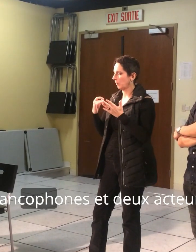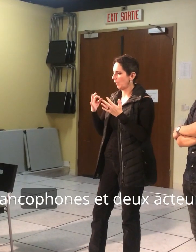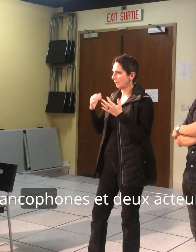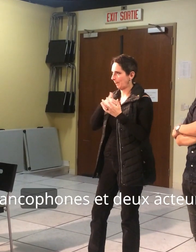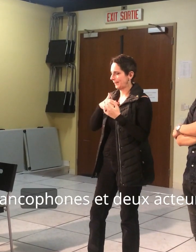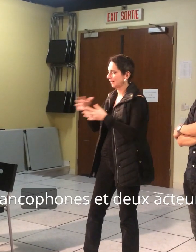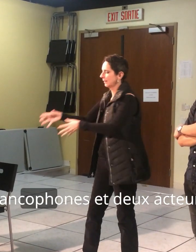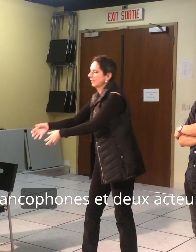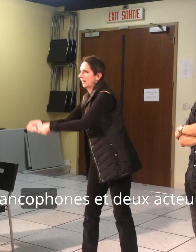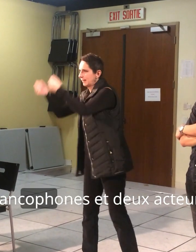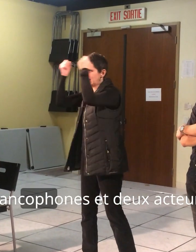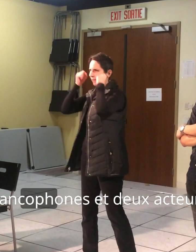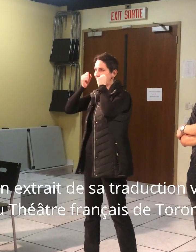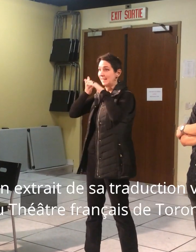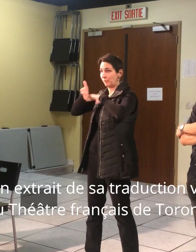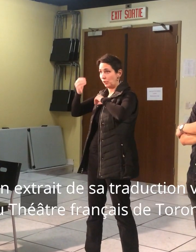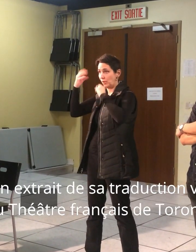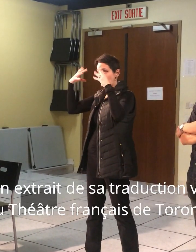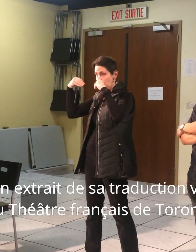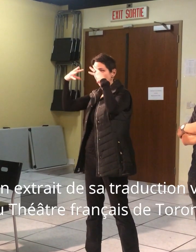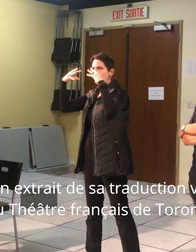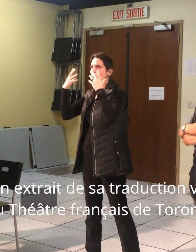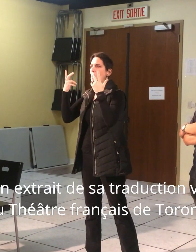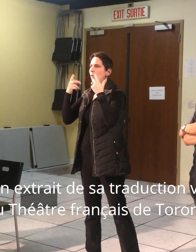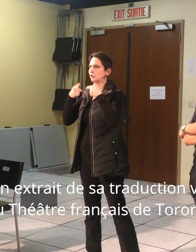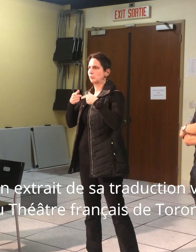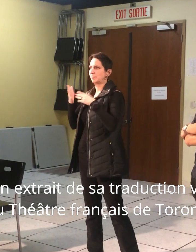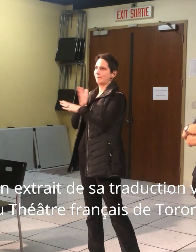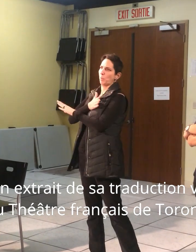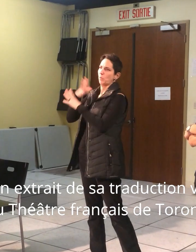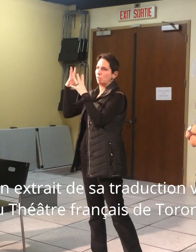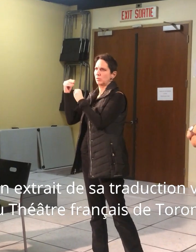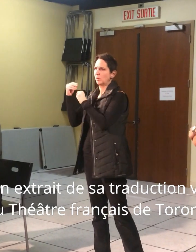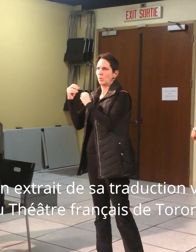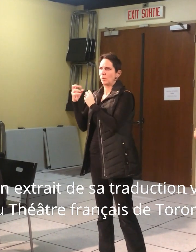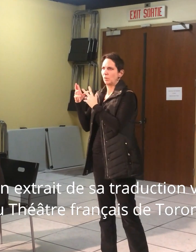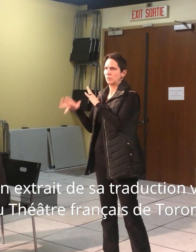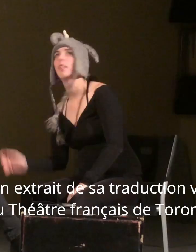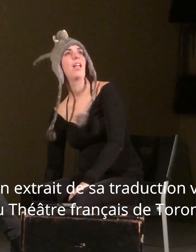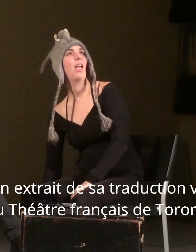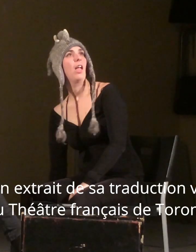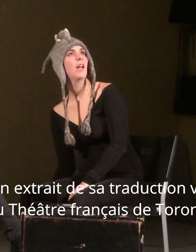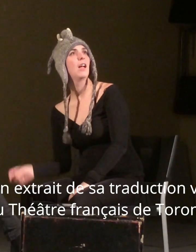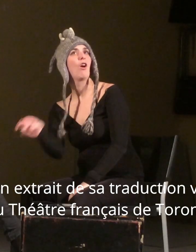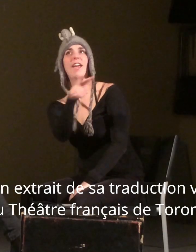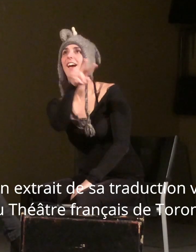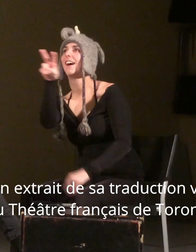acteurs francophones et deux acteurs sourds que Nathalie a présenté un extrait de sa traduction vendredi le 18 janvier au studio du Théâtre français de